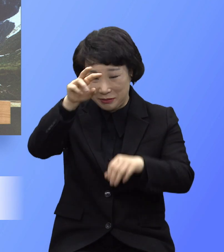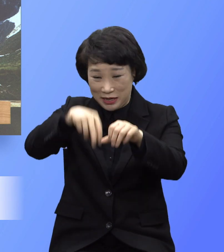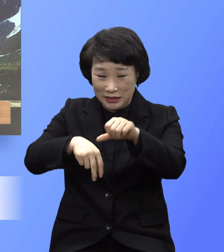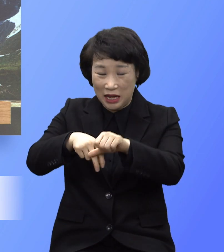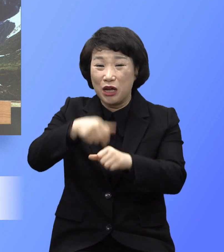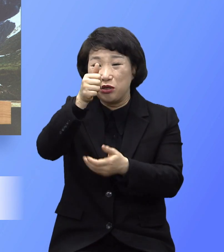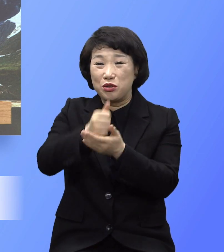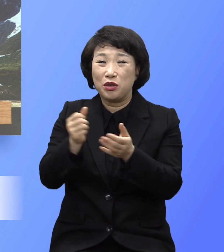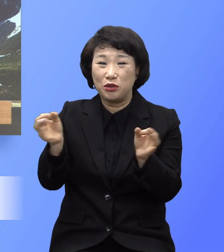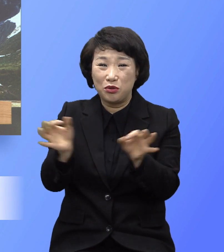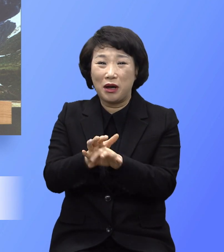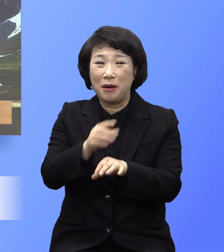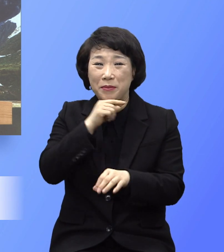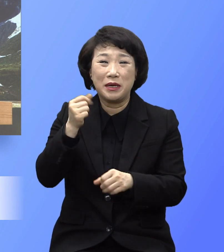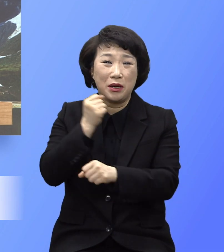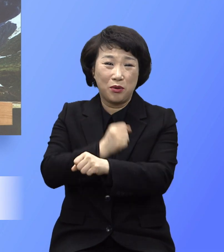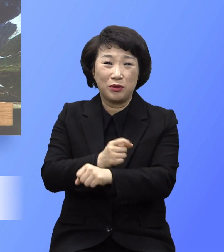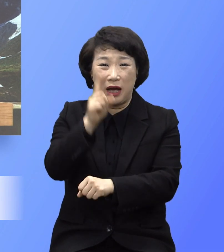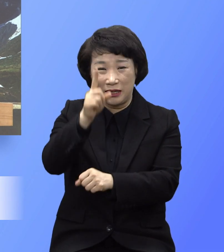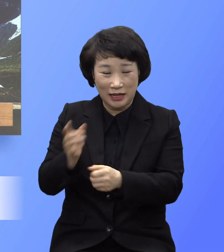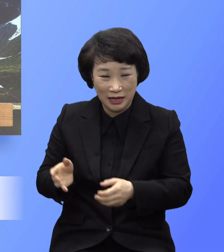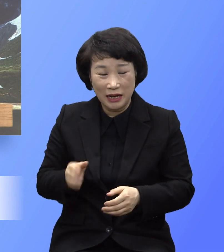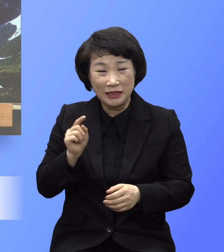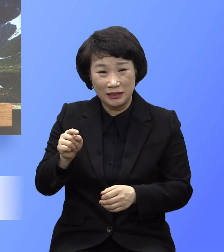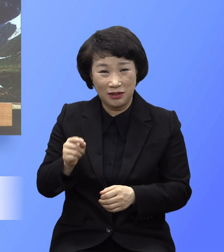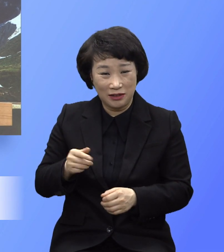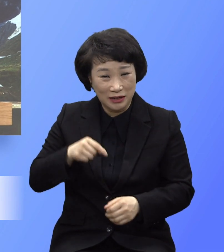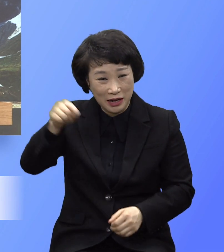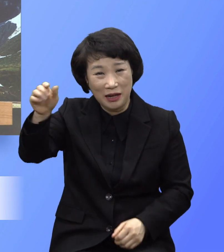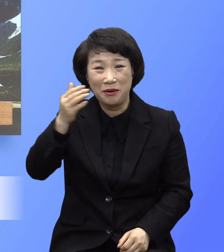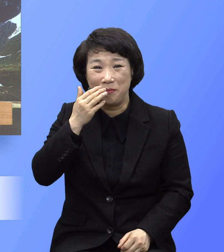십자가의 속죄의 피의 공로뿐입니다.